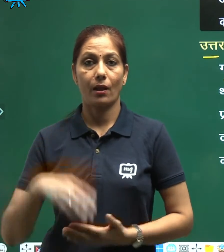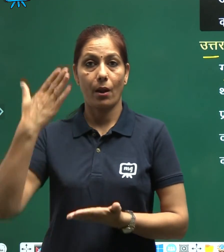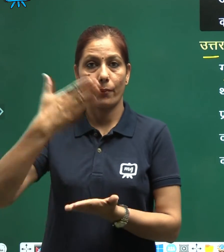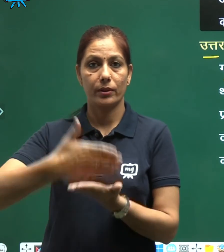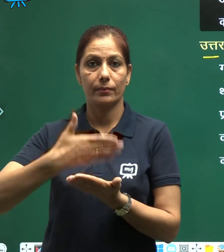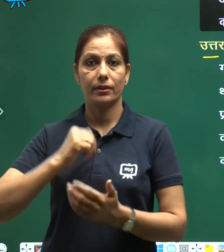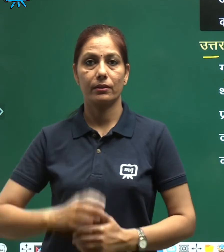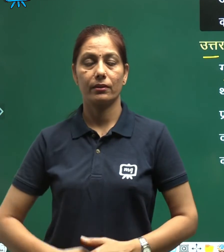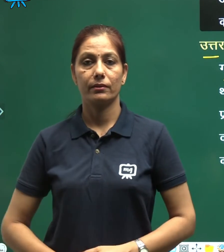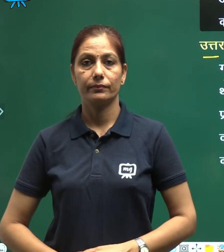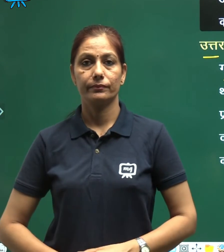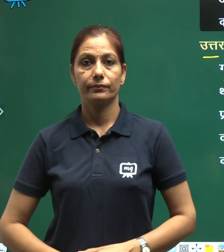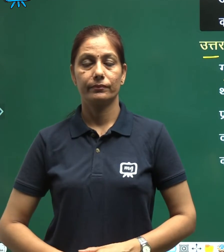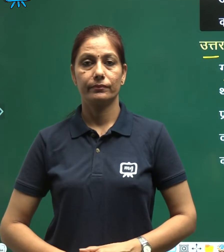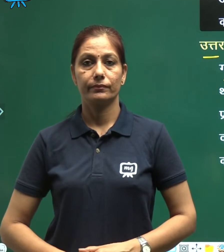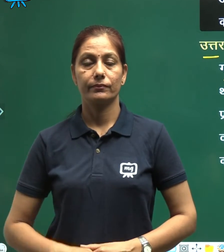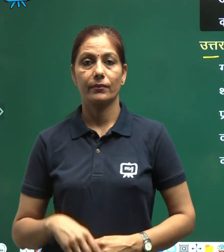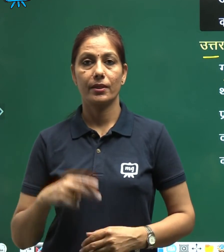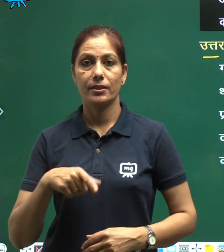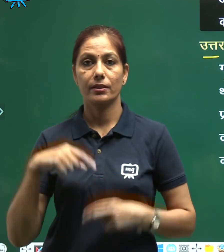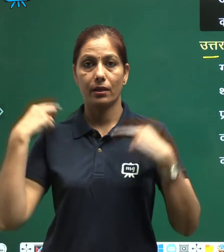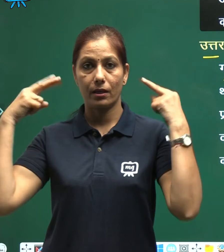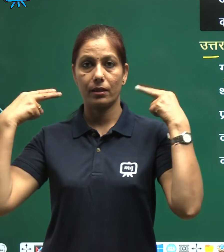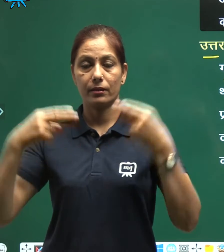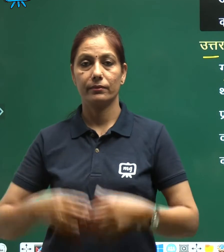प्रतिबंधित था। इस कारण